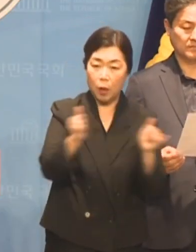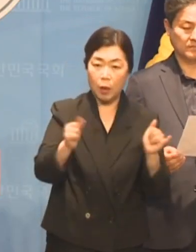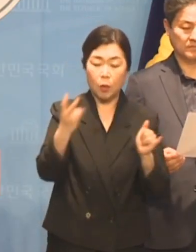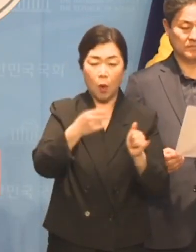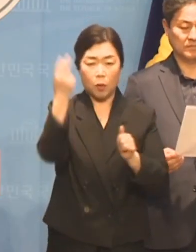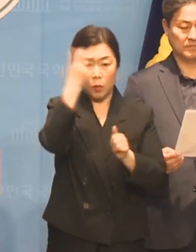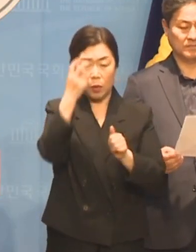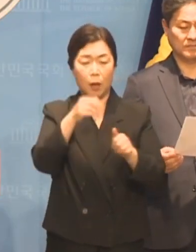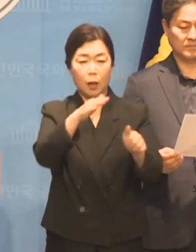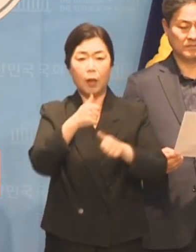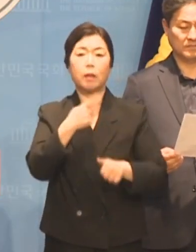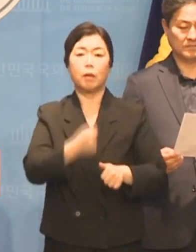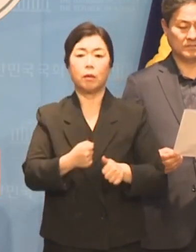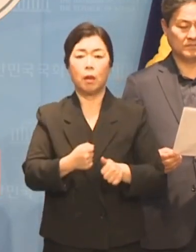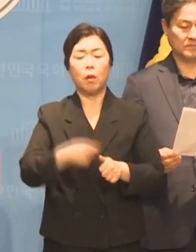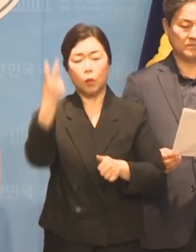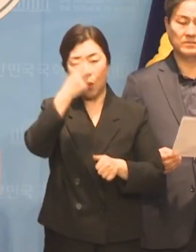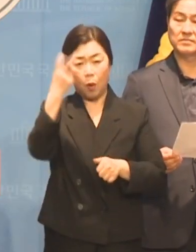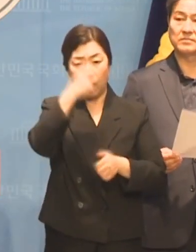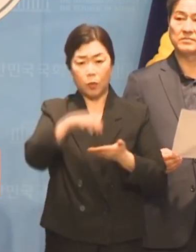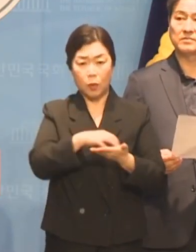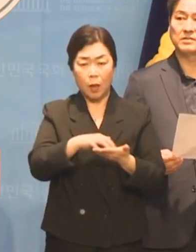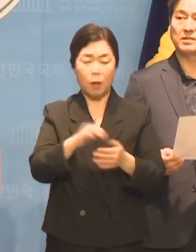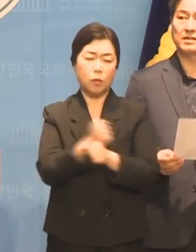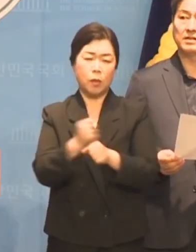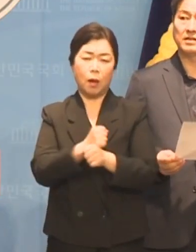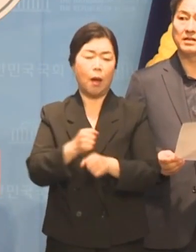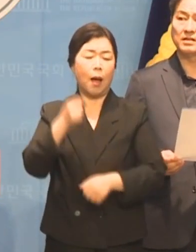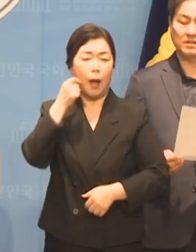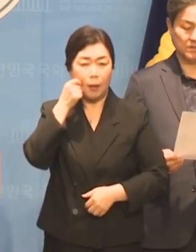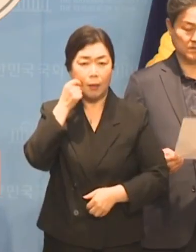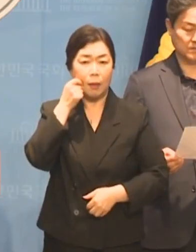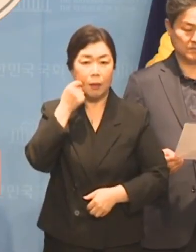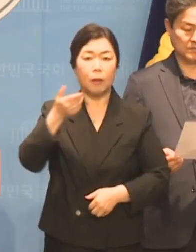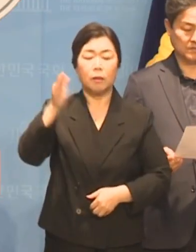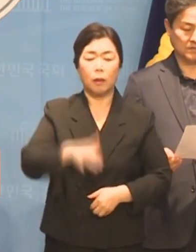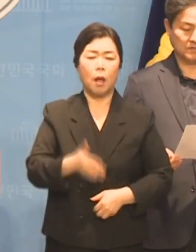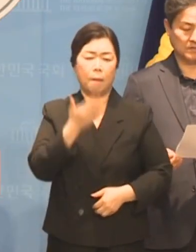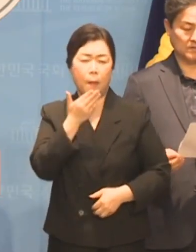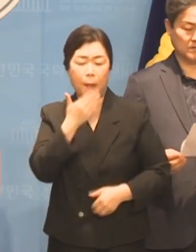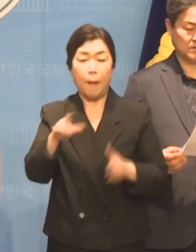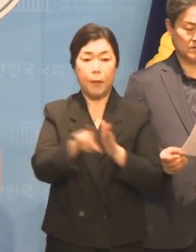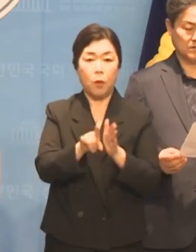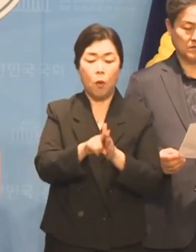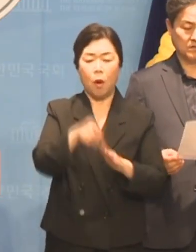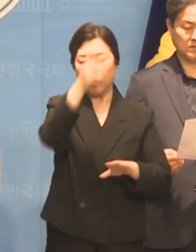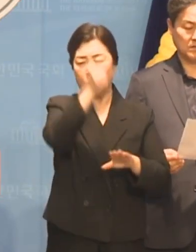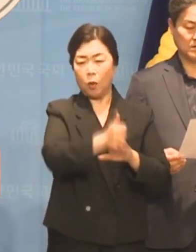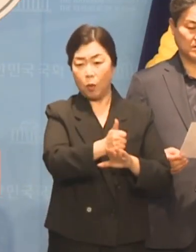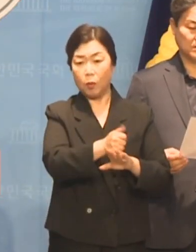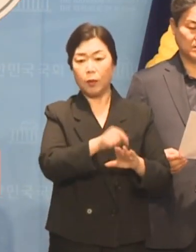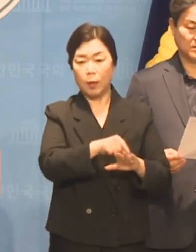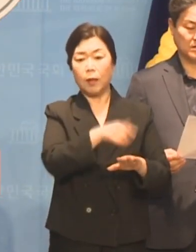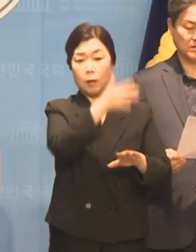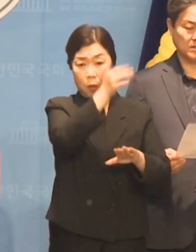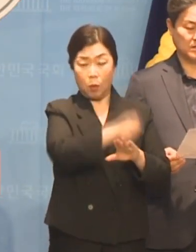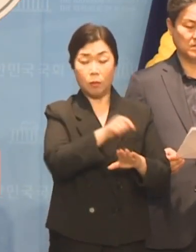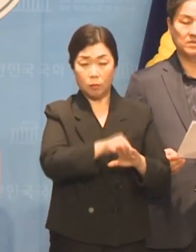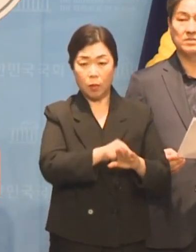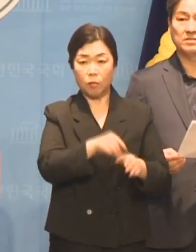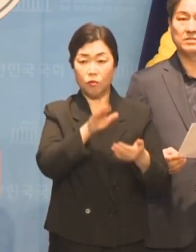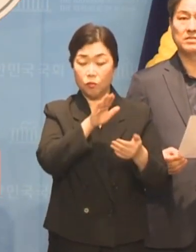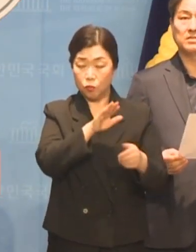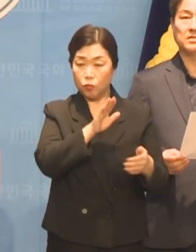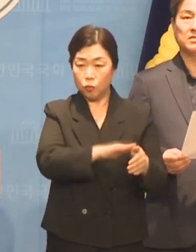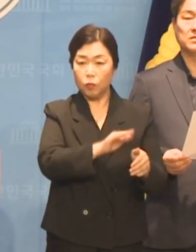참여로 조작이 불가능한 통계 조작이 가능한 것이라고 믿고 그 결론을 도출한 감사원의